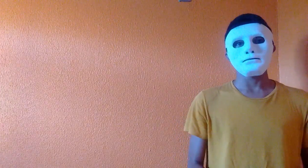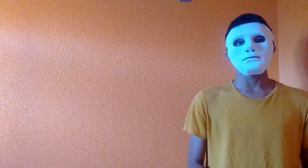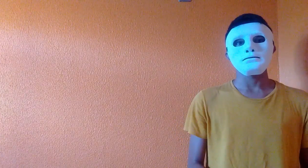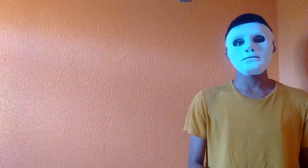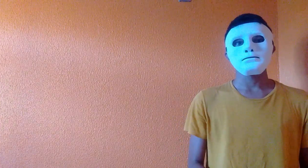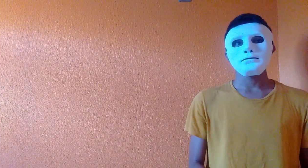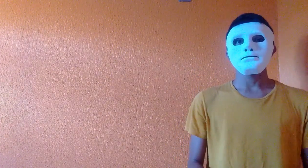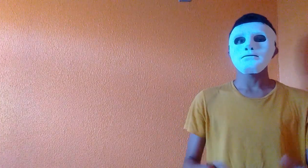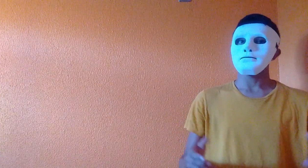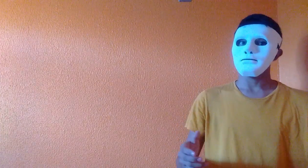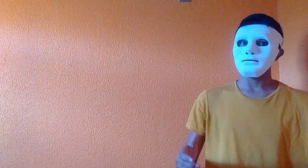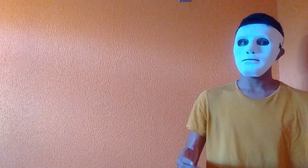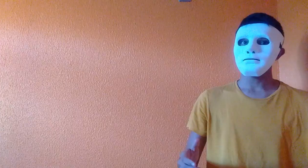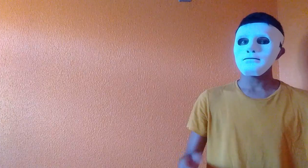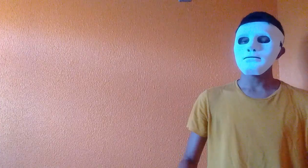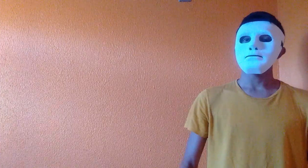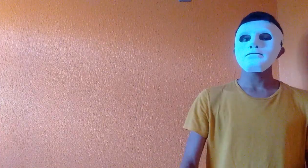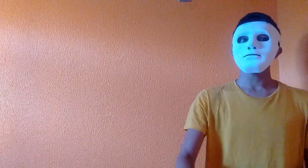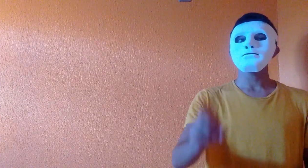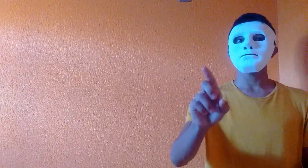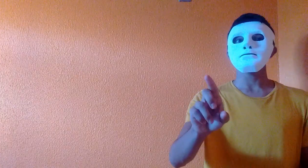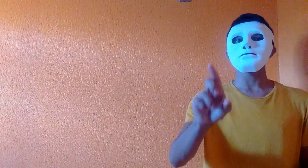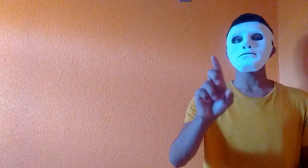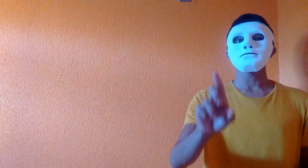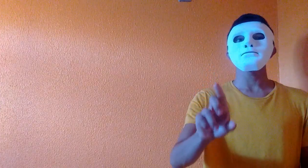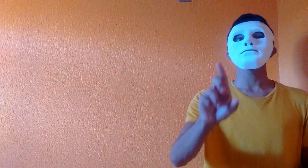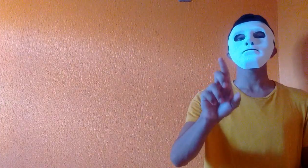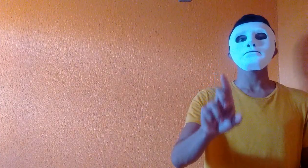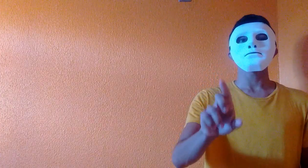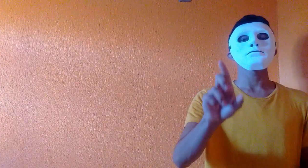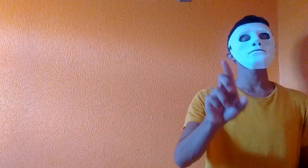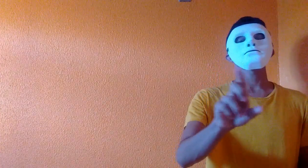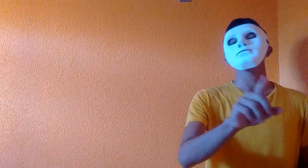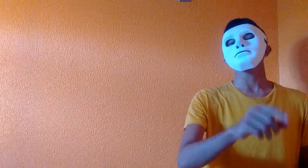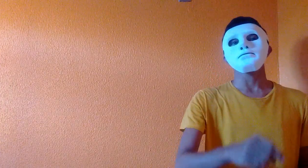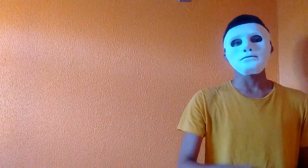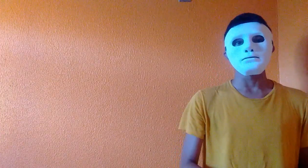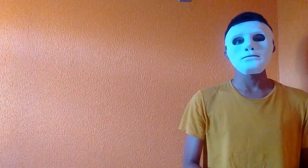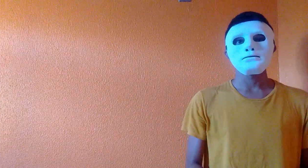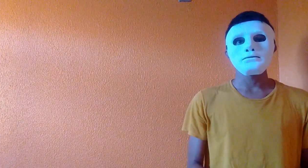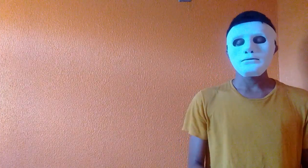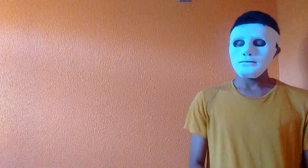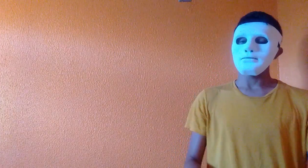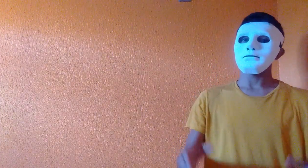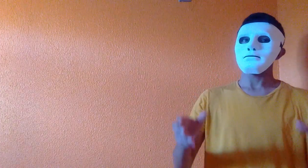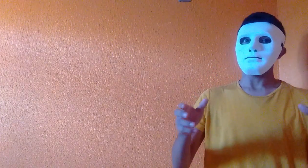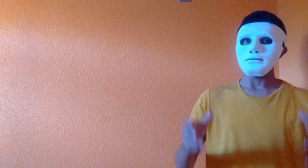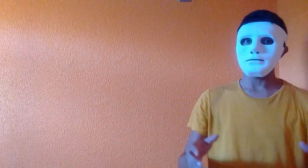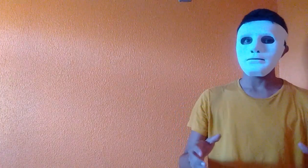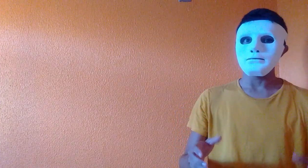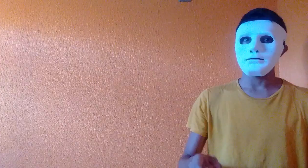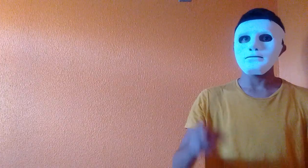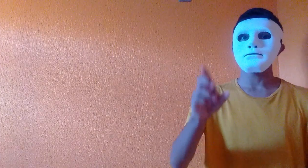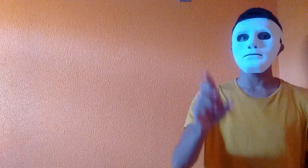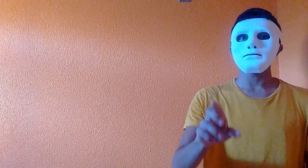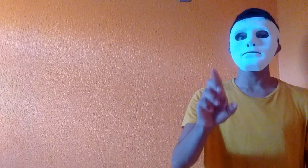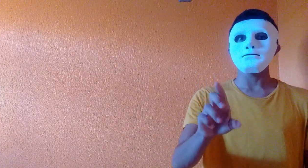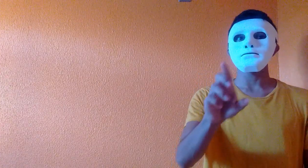crianças, gestantes e pessoas com sistema imunológico debilitado. O maior risco é ingerir mal